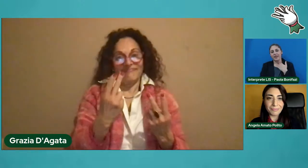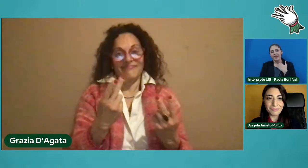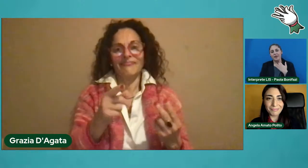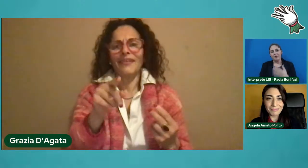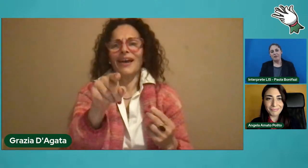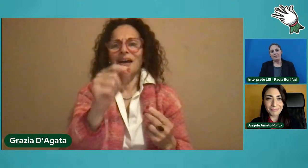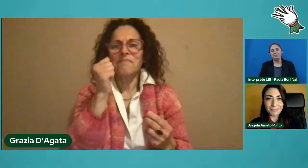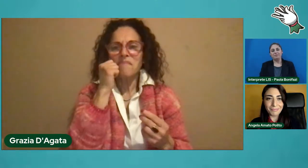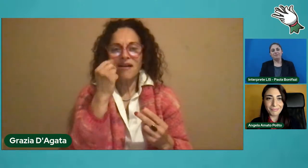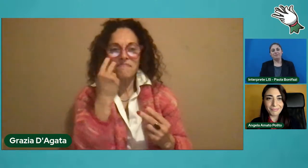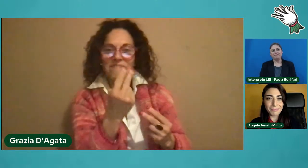Beh,